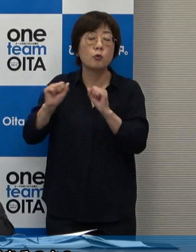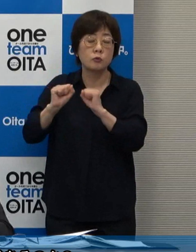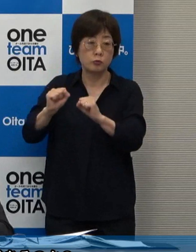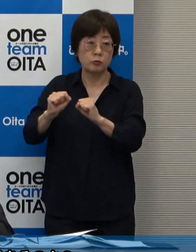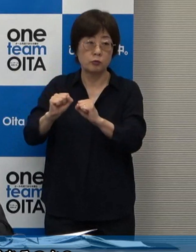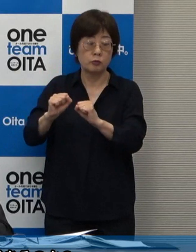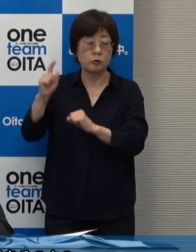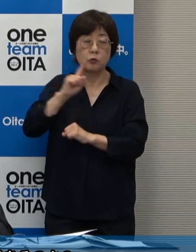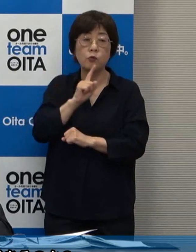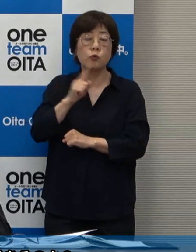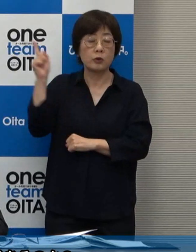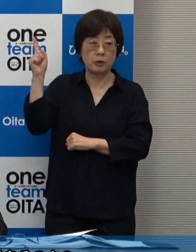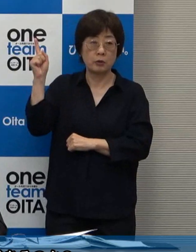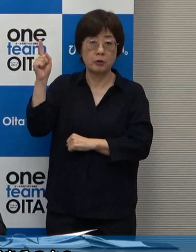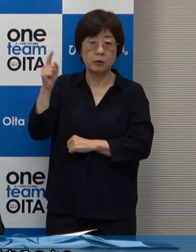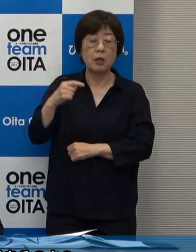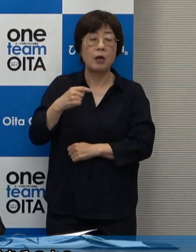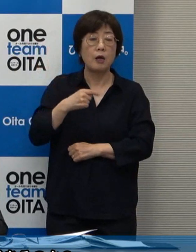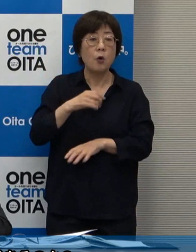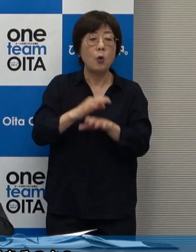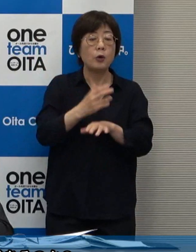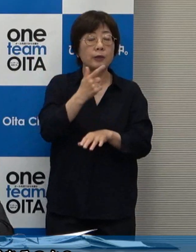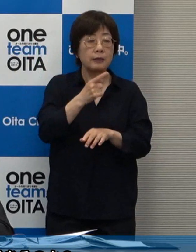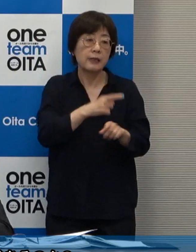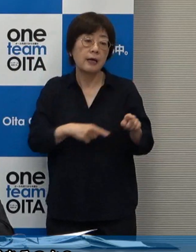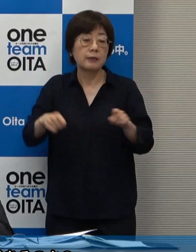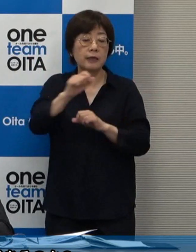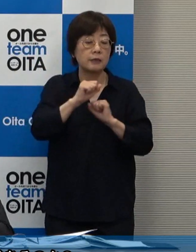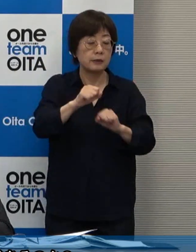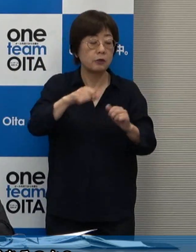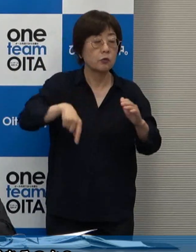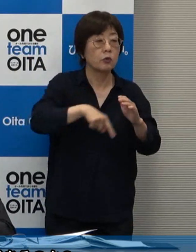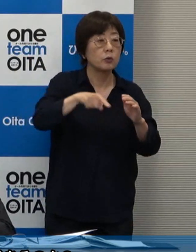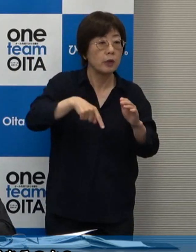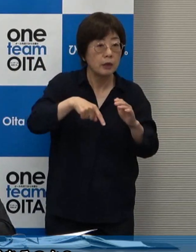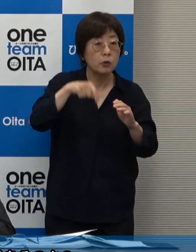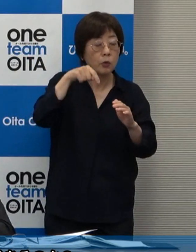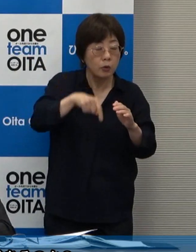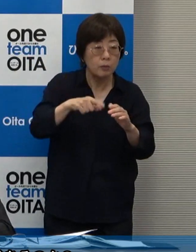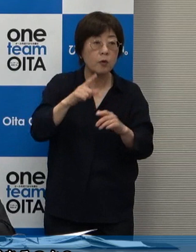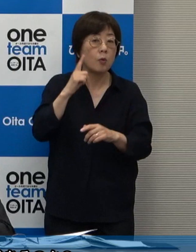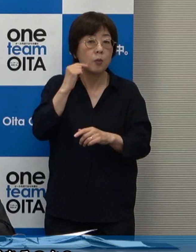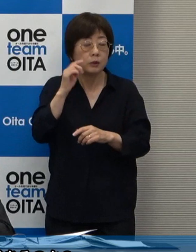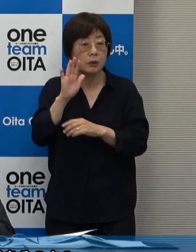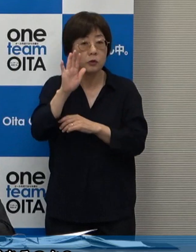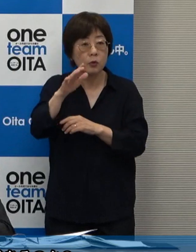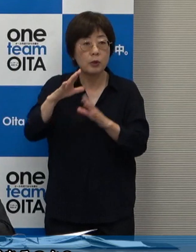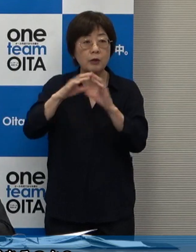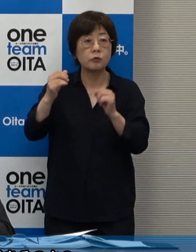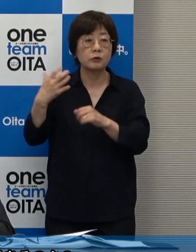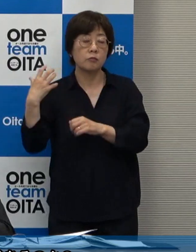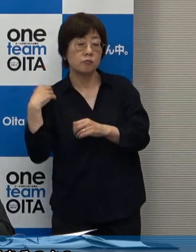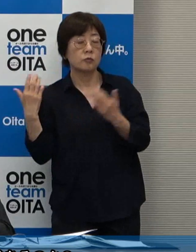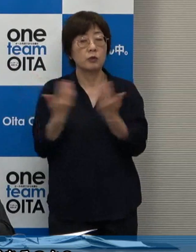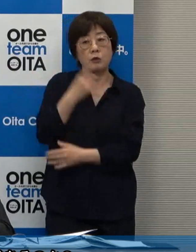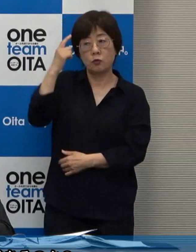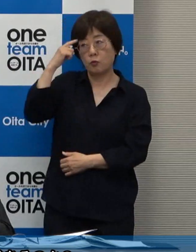我々が先陣を切ってやったようなことも国がやるようになるかもしれません。そういう